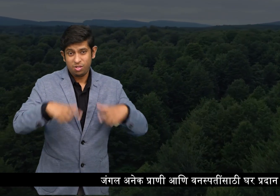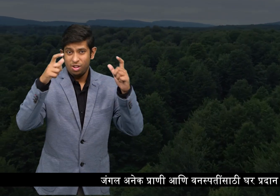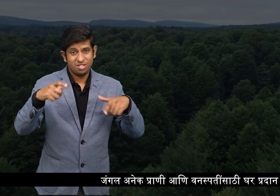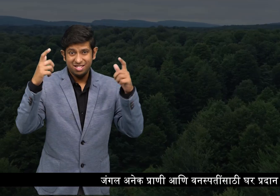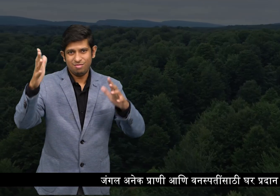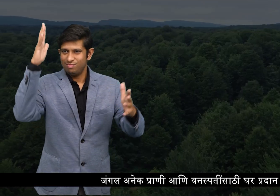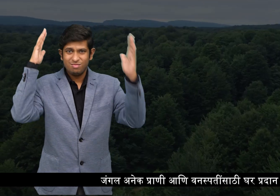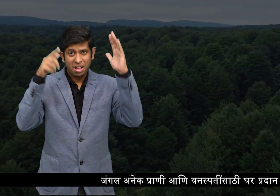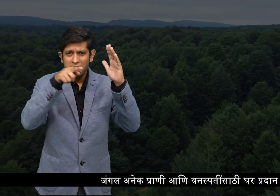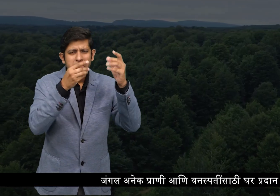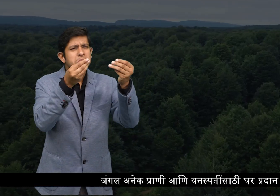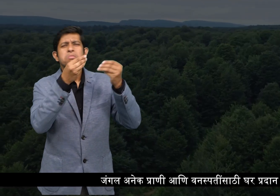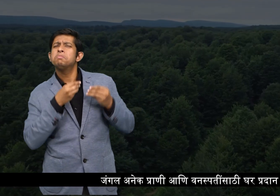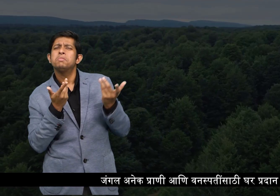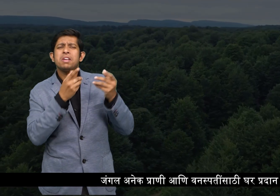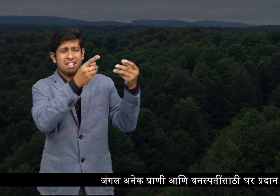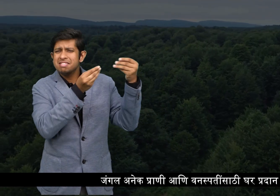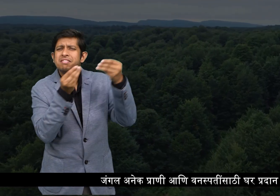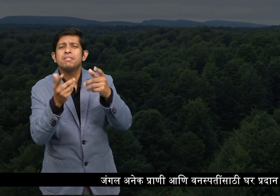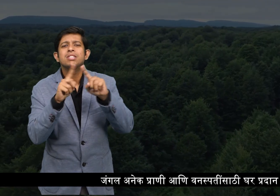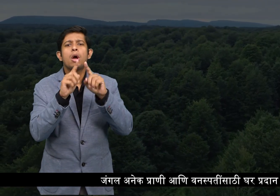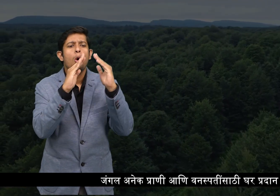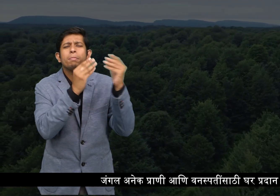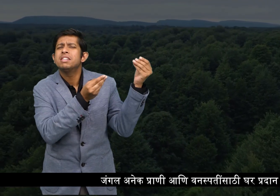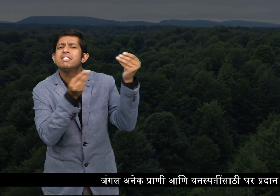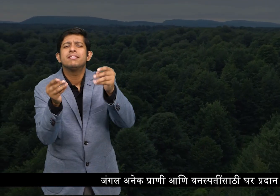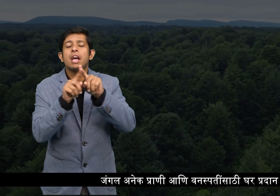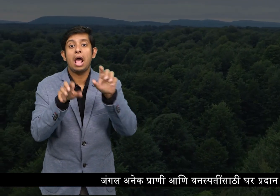जंगल अनेक प्राणी आणि वनस्पतींसाठी घर प्रदान करते.